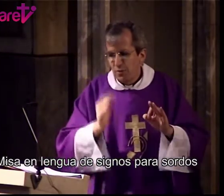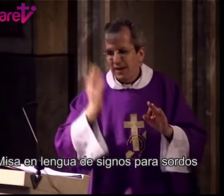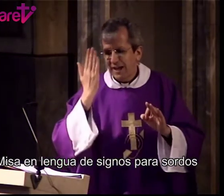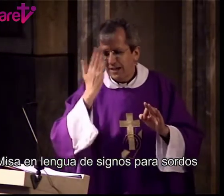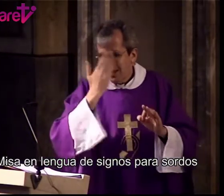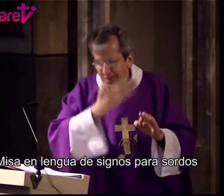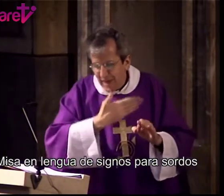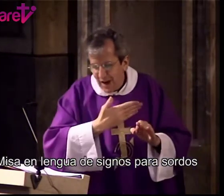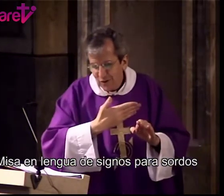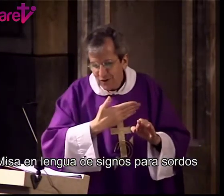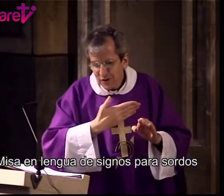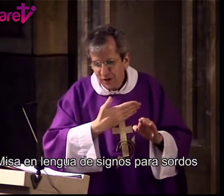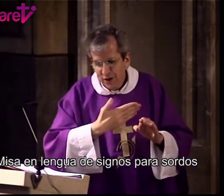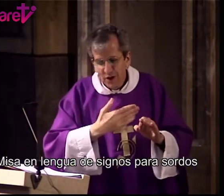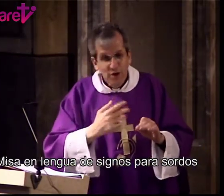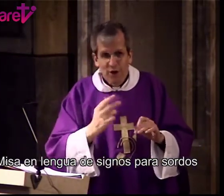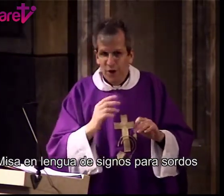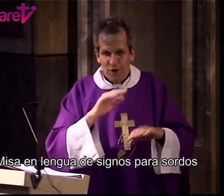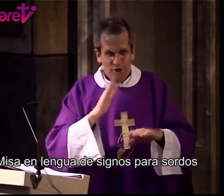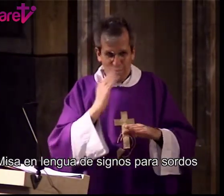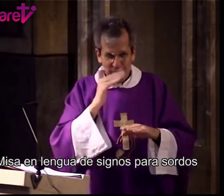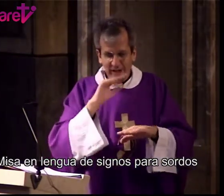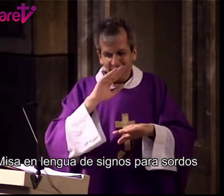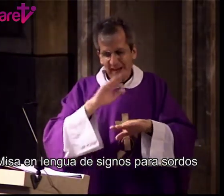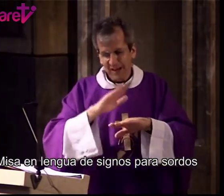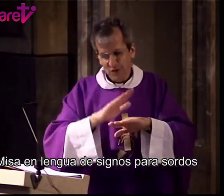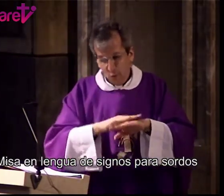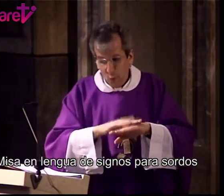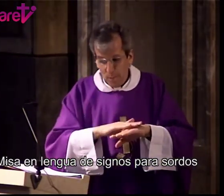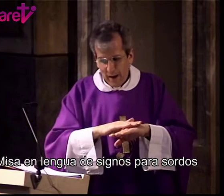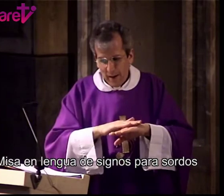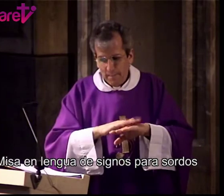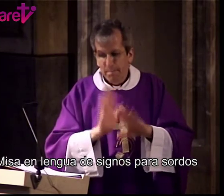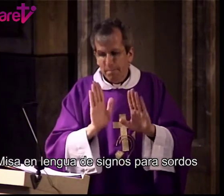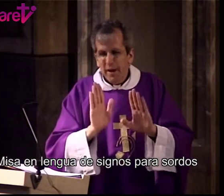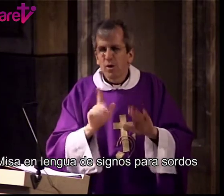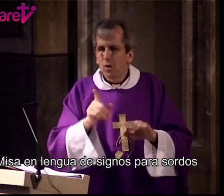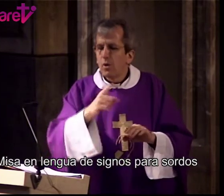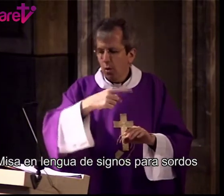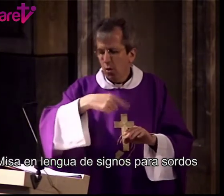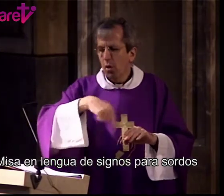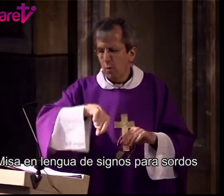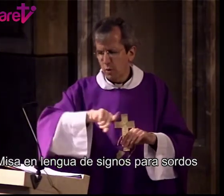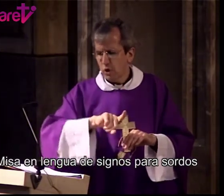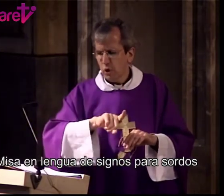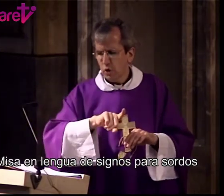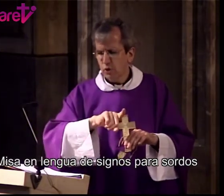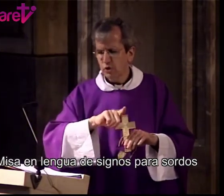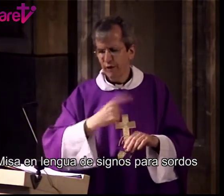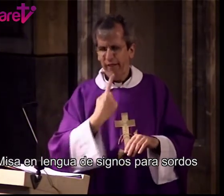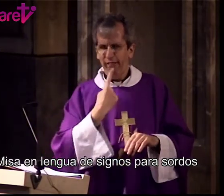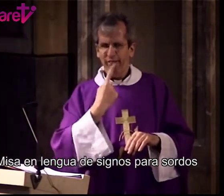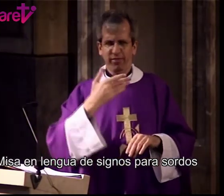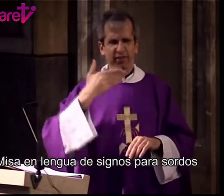estuvierais ciegos, no tendríais culpa, pero como vosotros